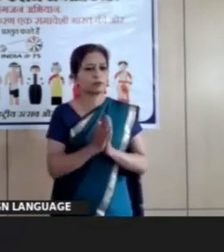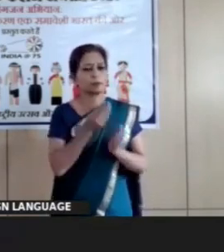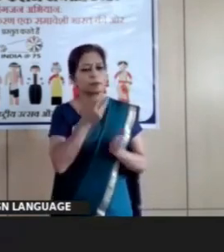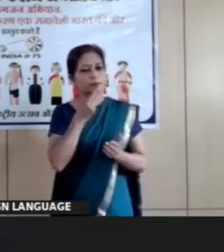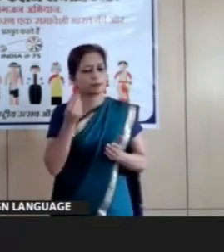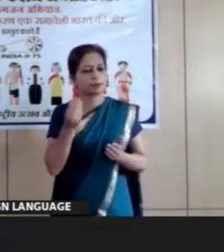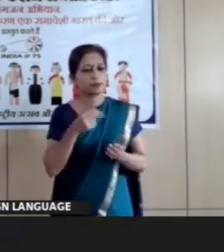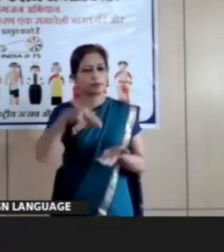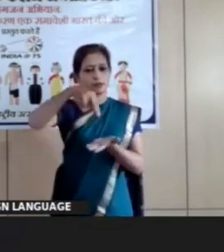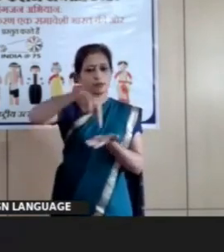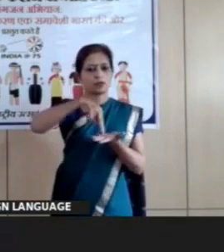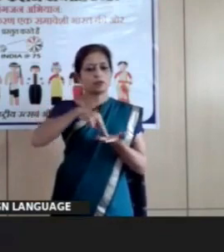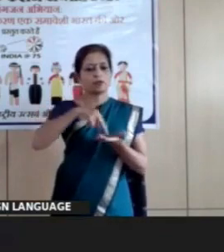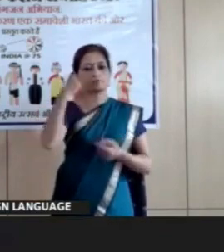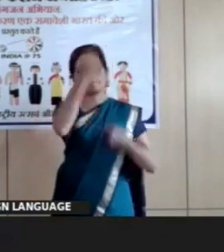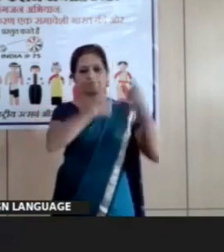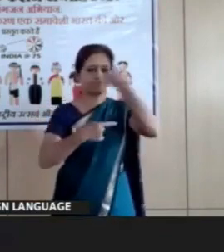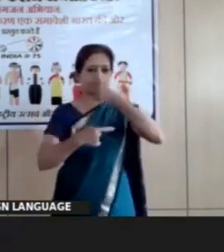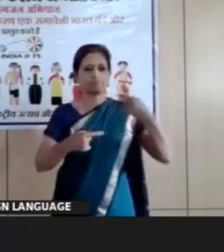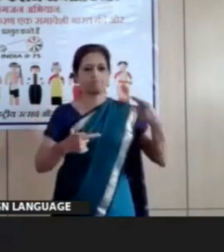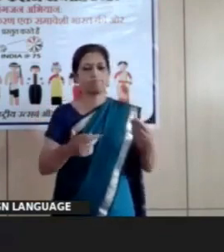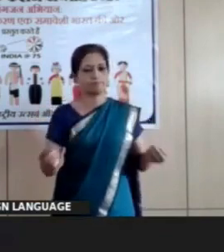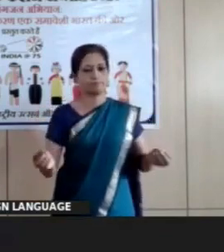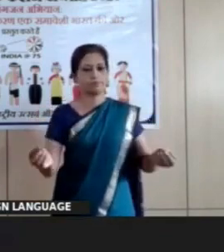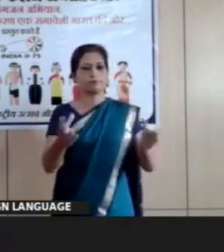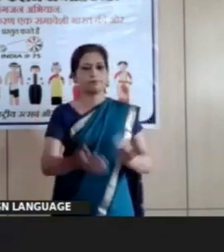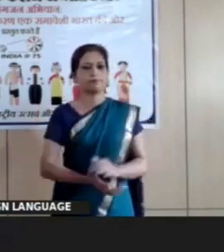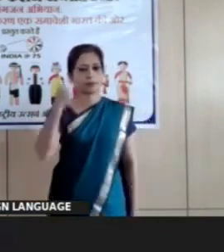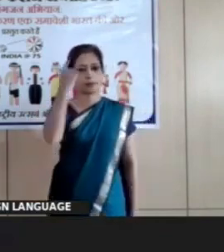लिए अपने अपने स्थान पर खड़े हो जाएं और राष्ट्रगान गाएं।